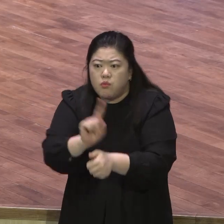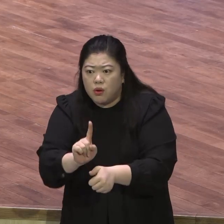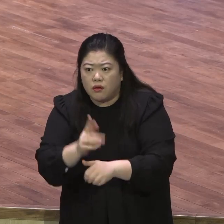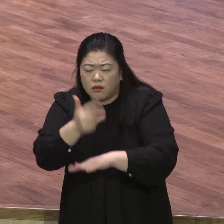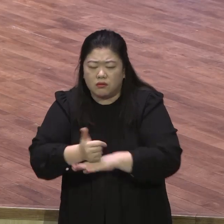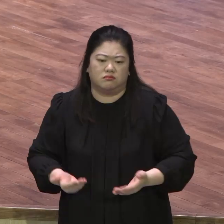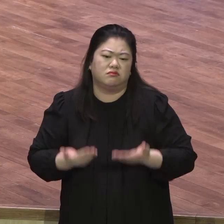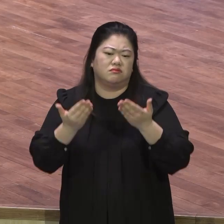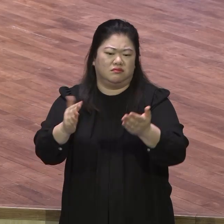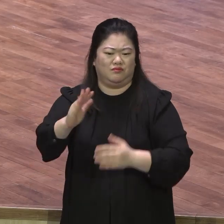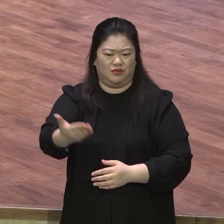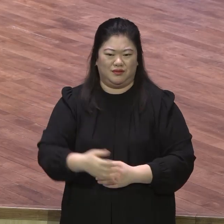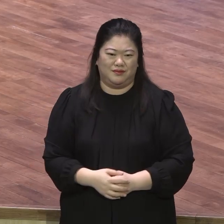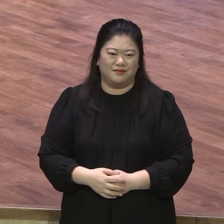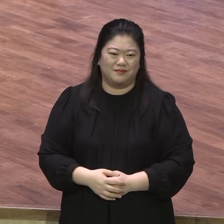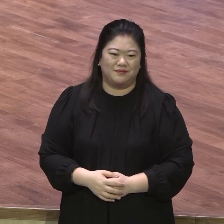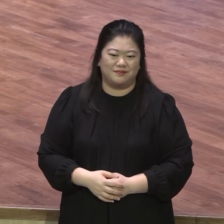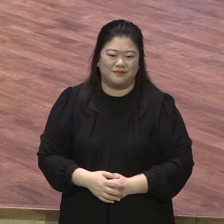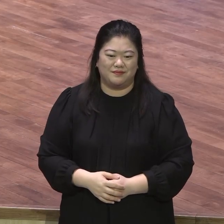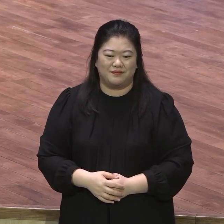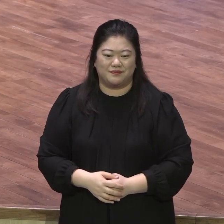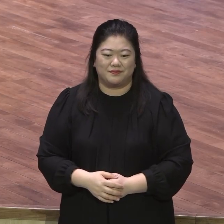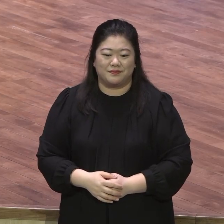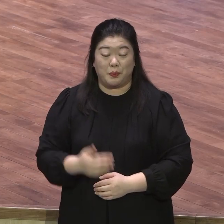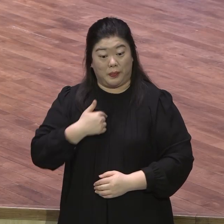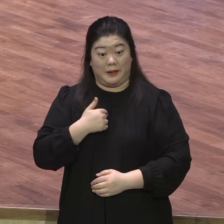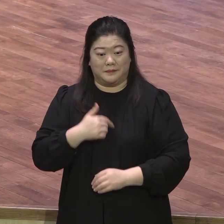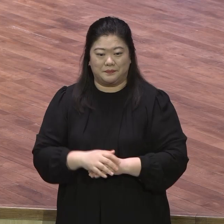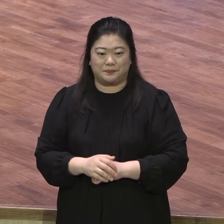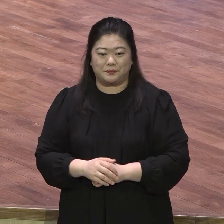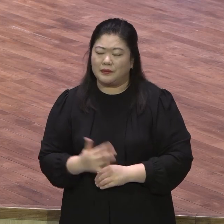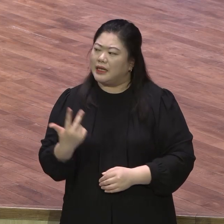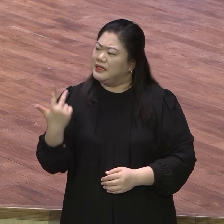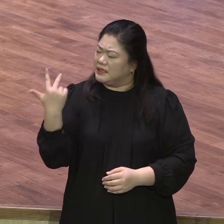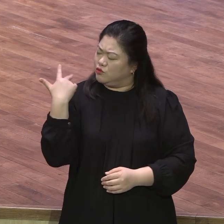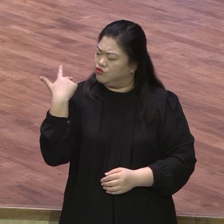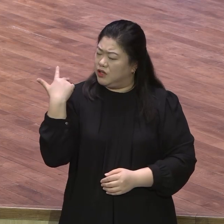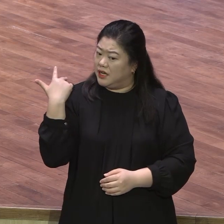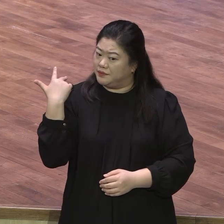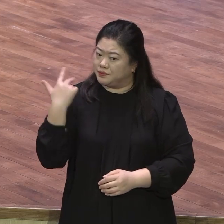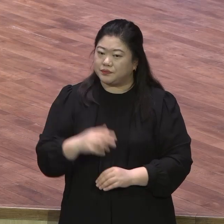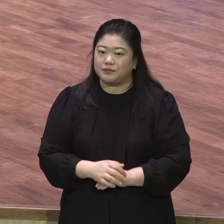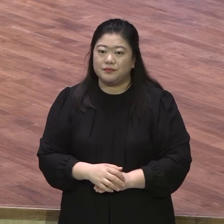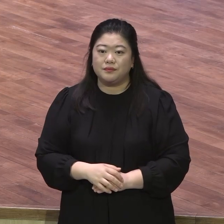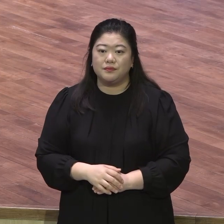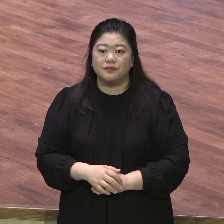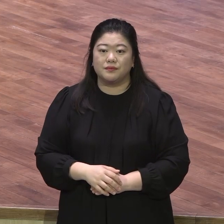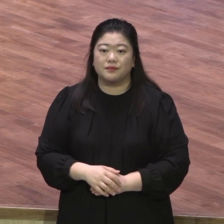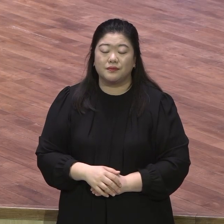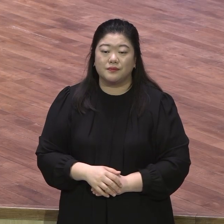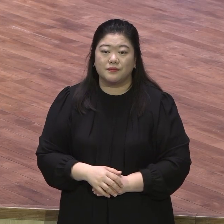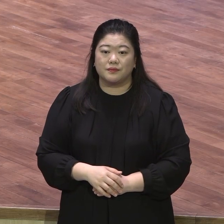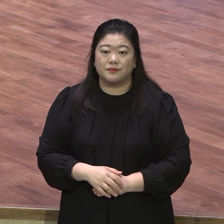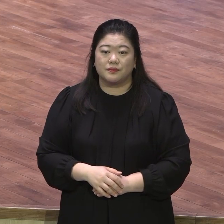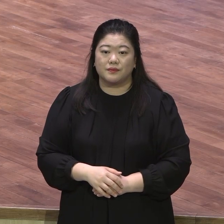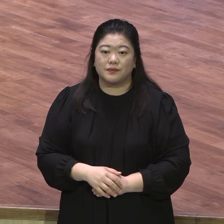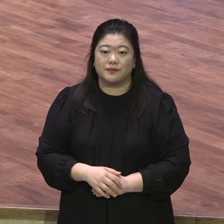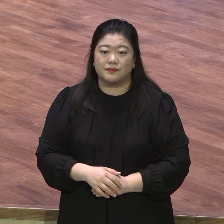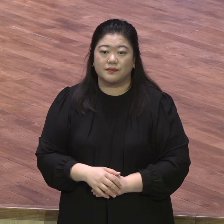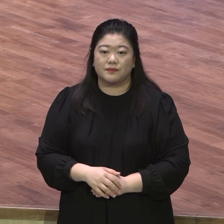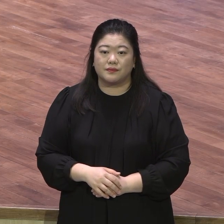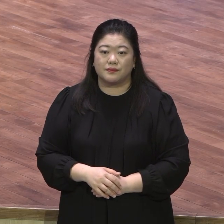저는 매주 하나님 앞에 다 감사하고 지난주는 막 세배로 감사했어요 하나님